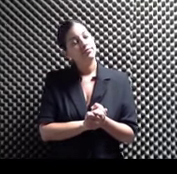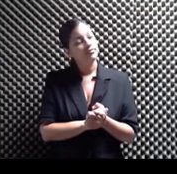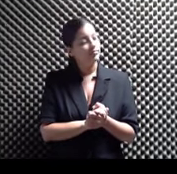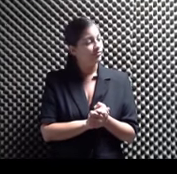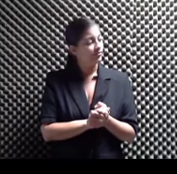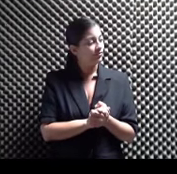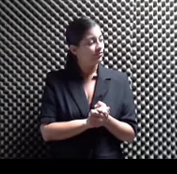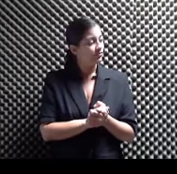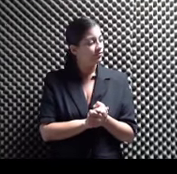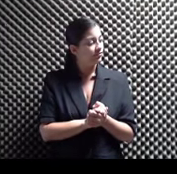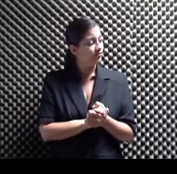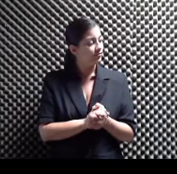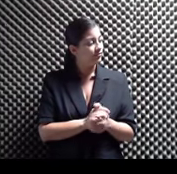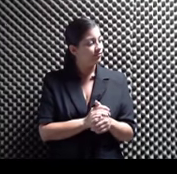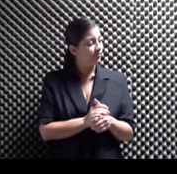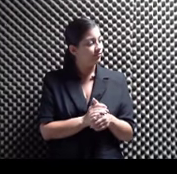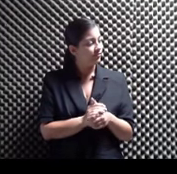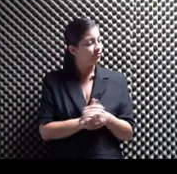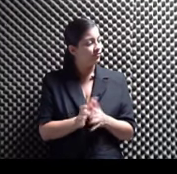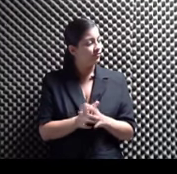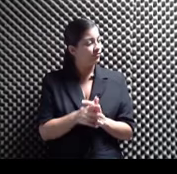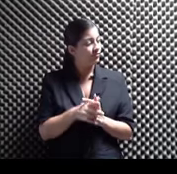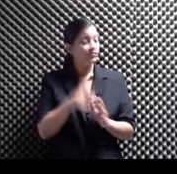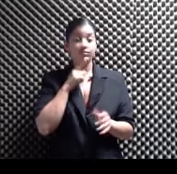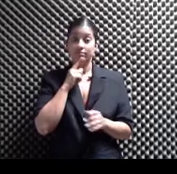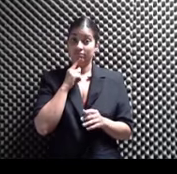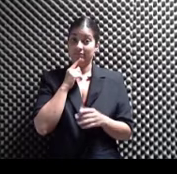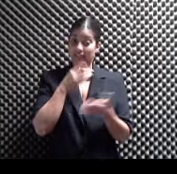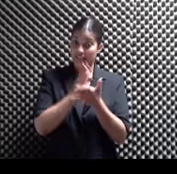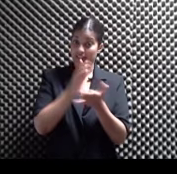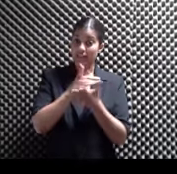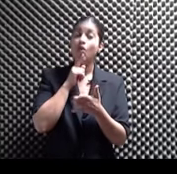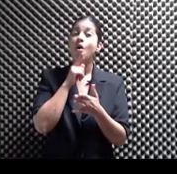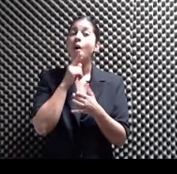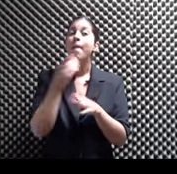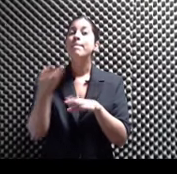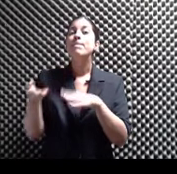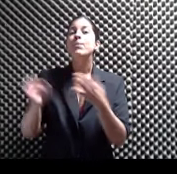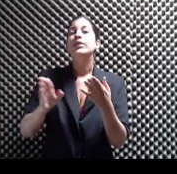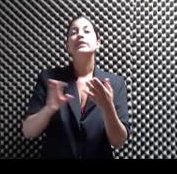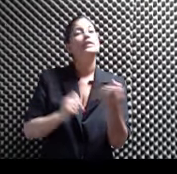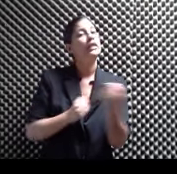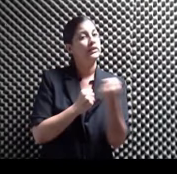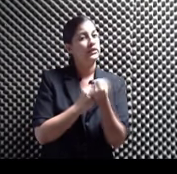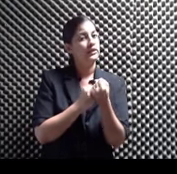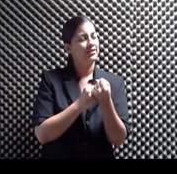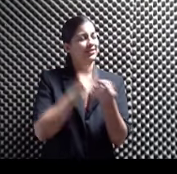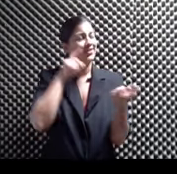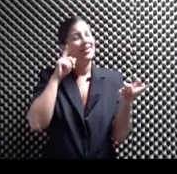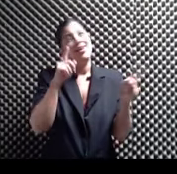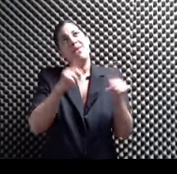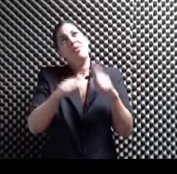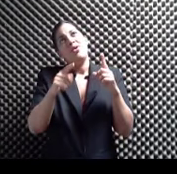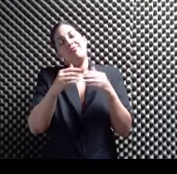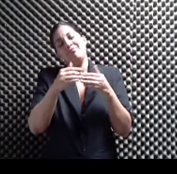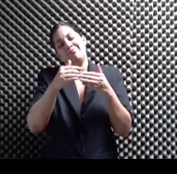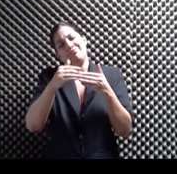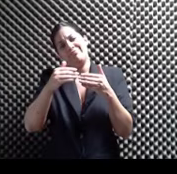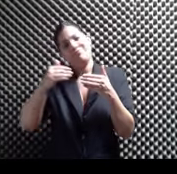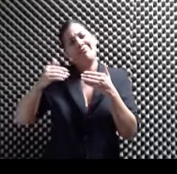conductor pues está el asunto del derecho de la muerte asistida, ¿no? Pero también, pero es que